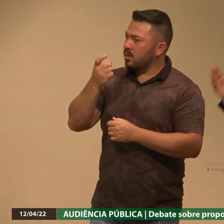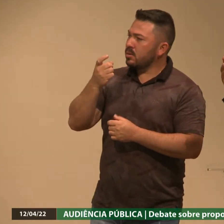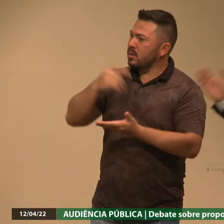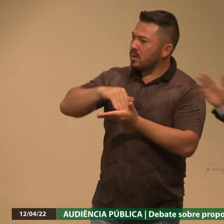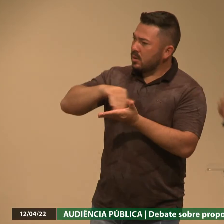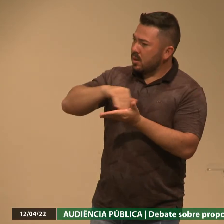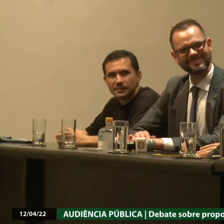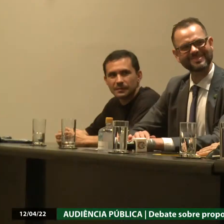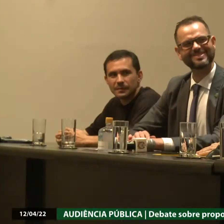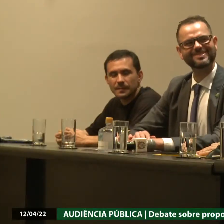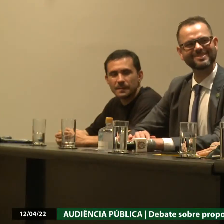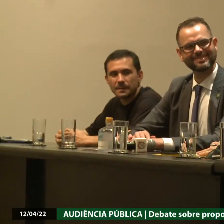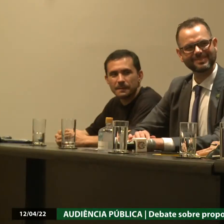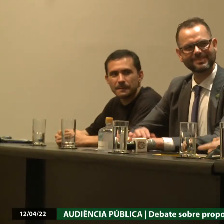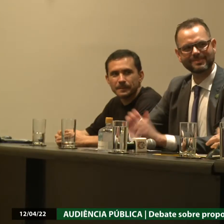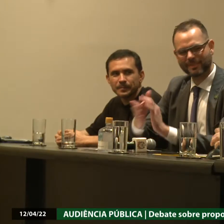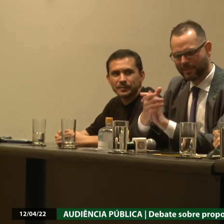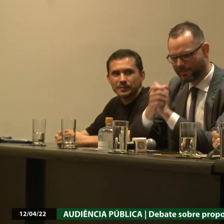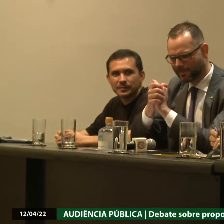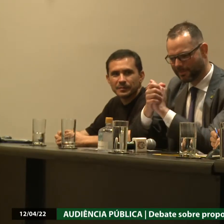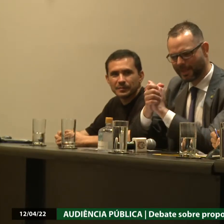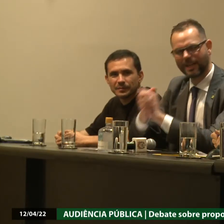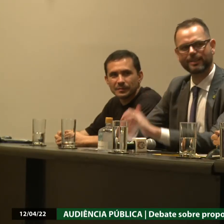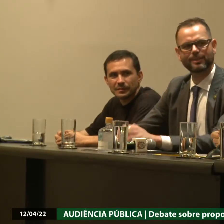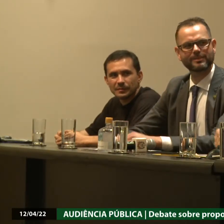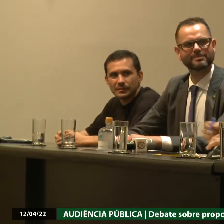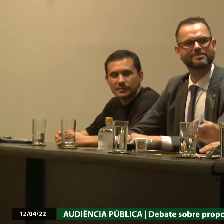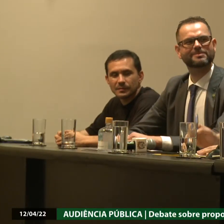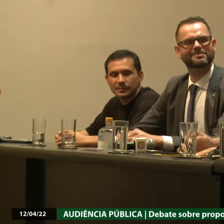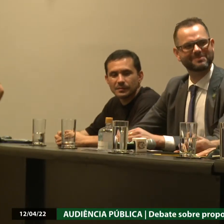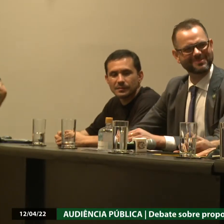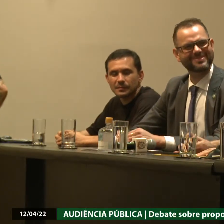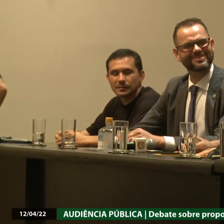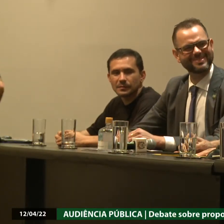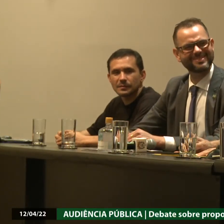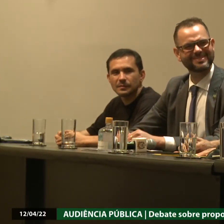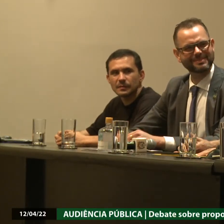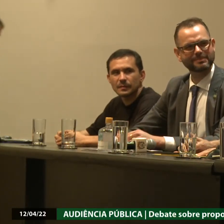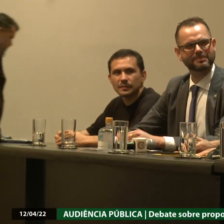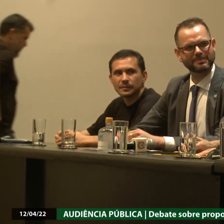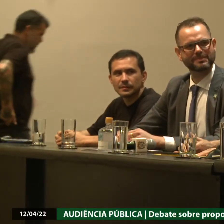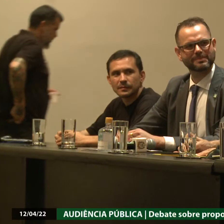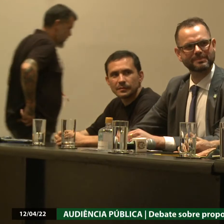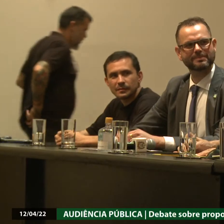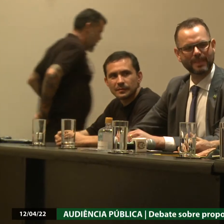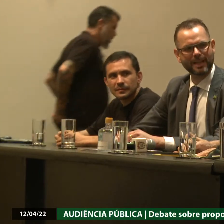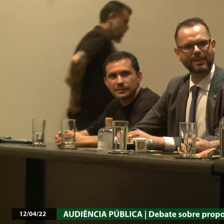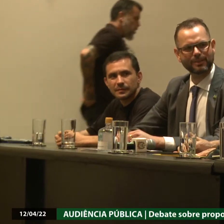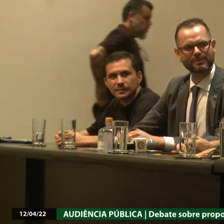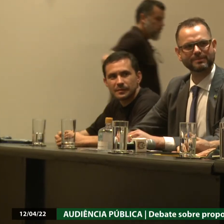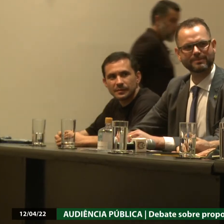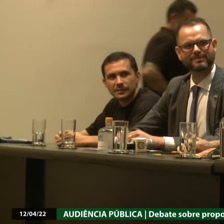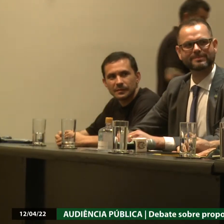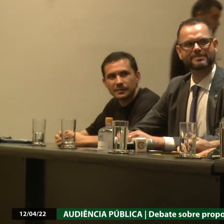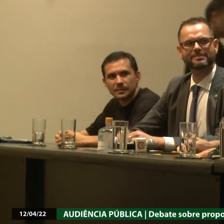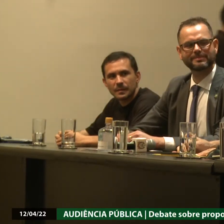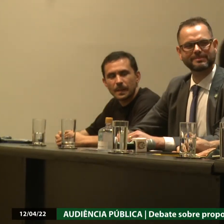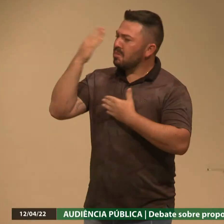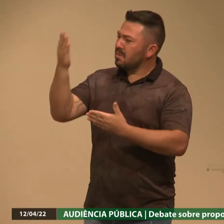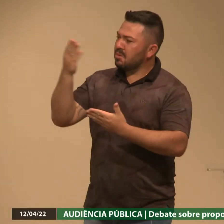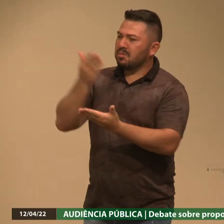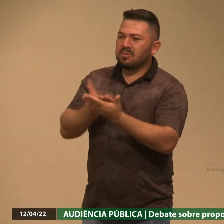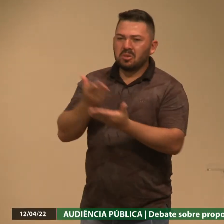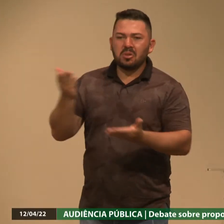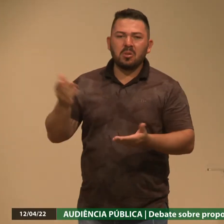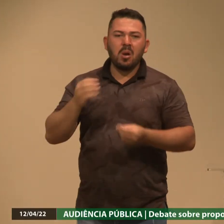Pesca o Jorge seif Júnior um Catarinense que muito nos orgulha acredito